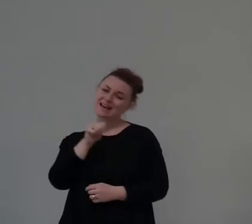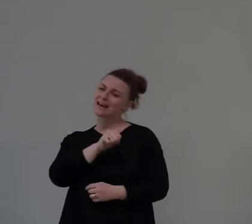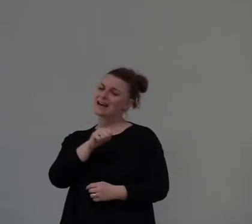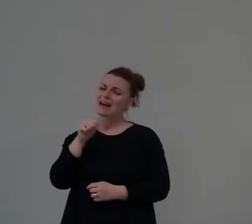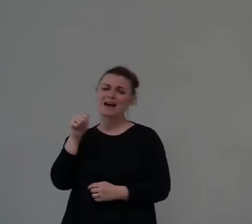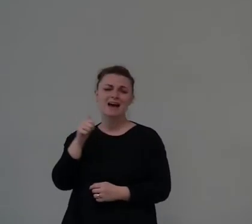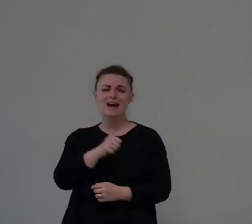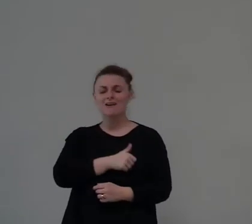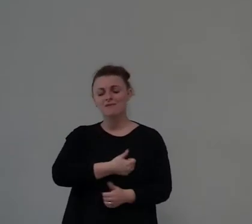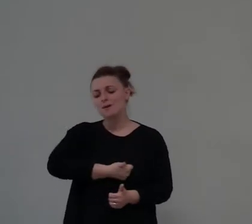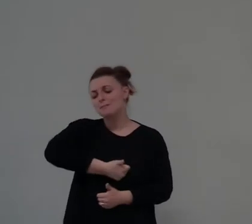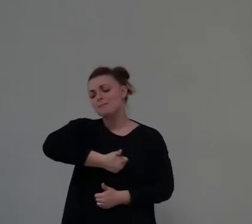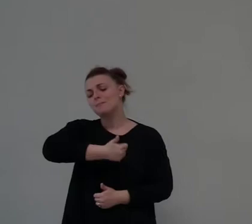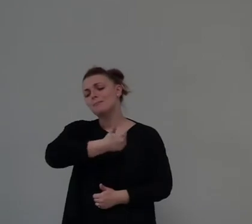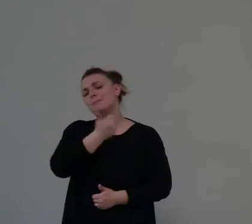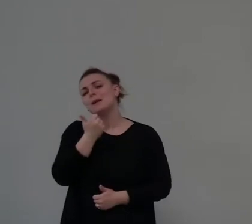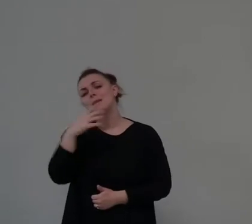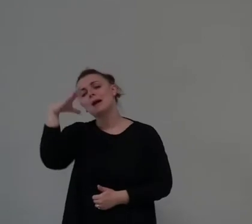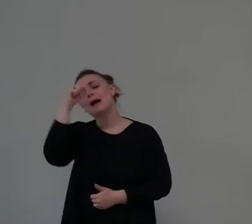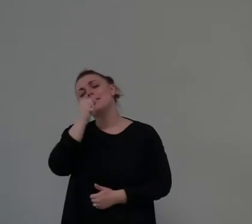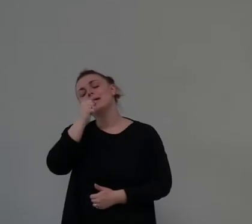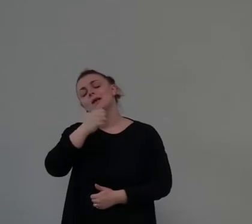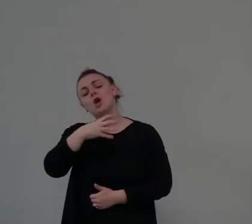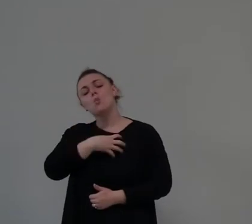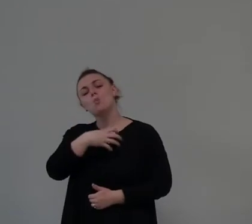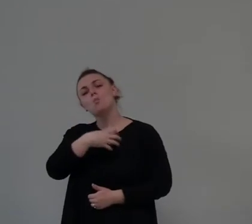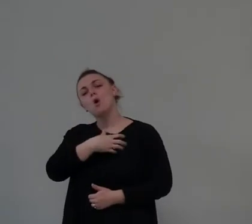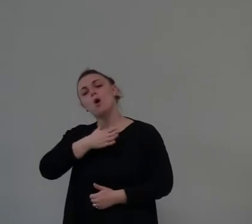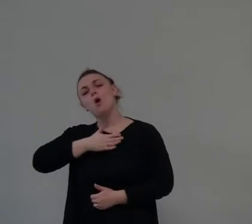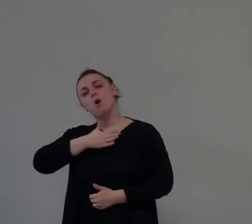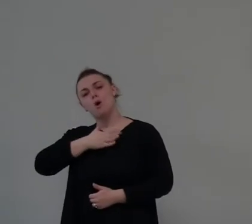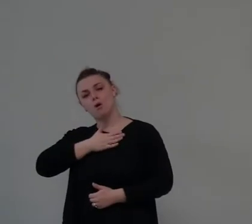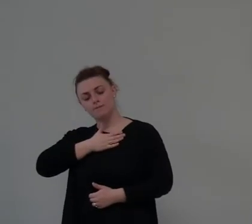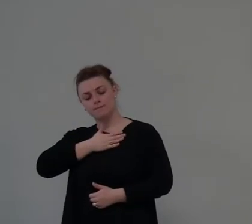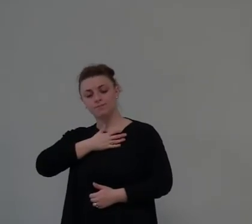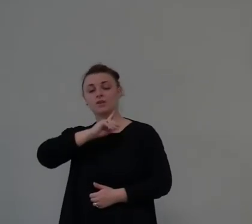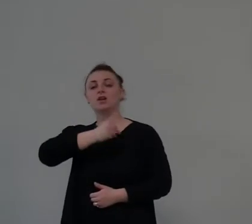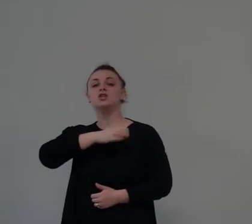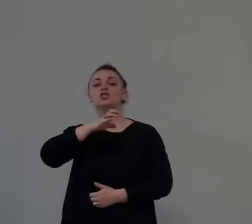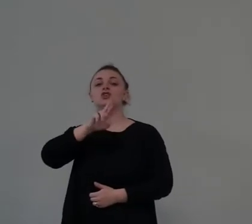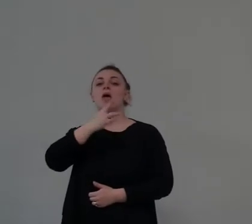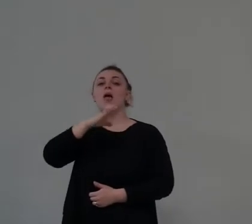capire cosa stai provando e di conoscere il tuo cuore. Geremia dice questo,